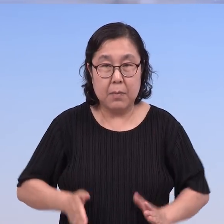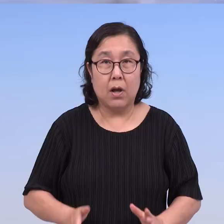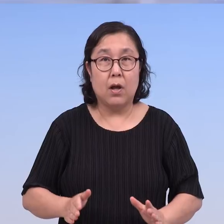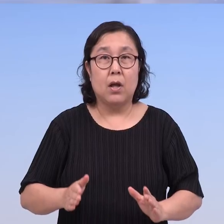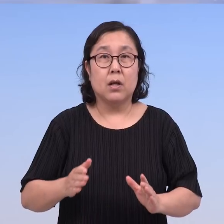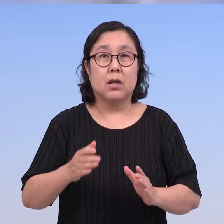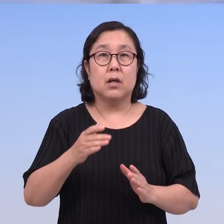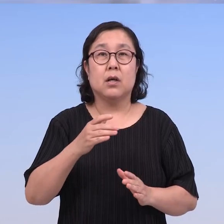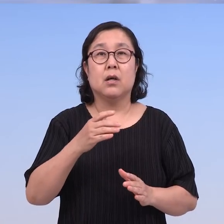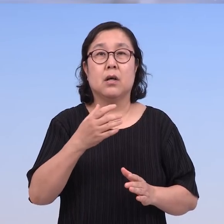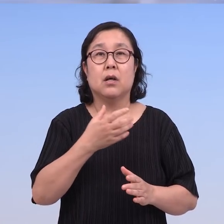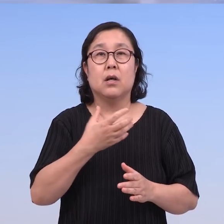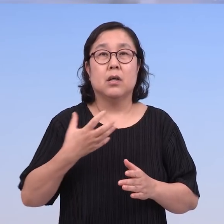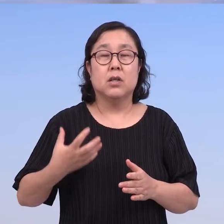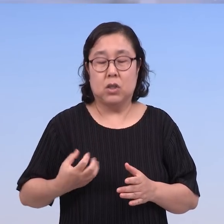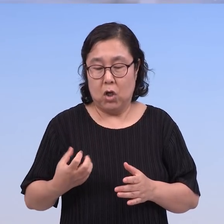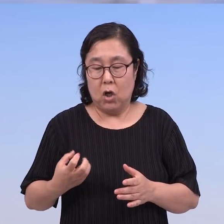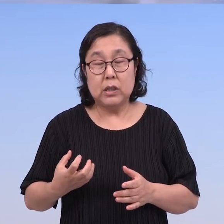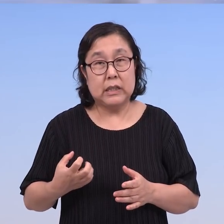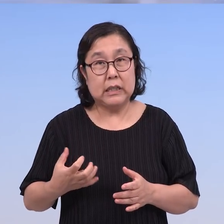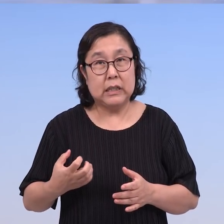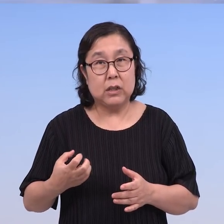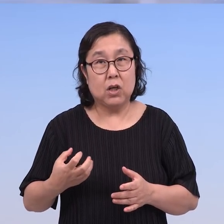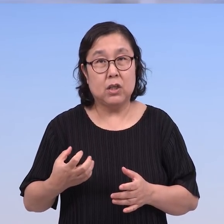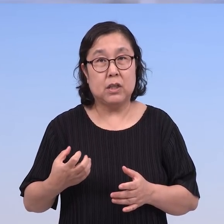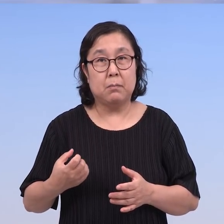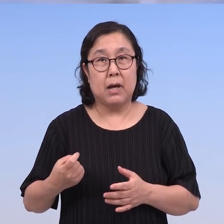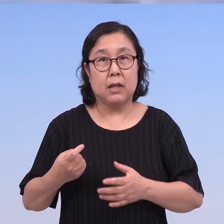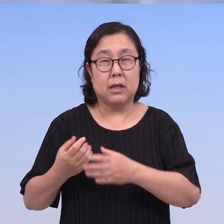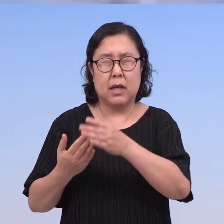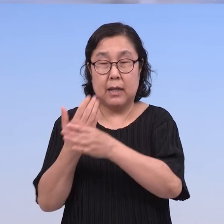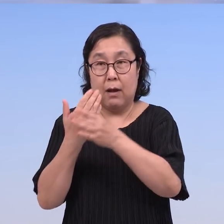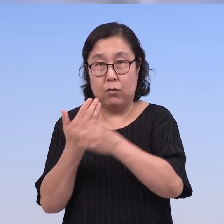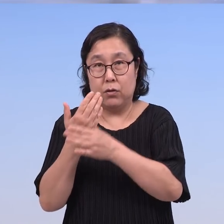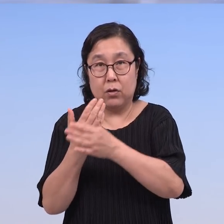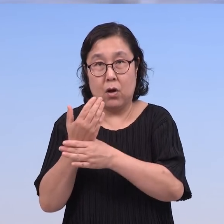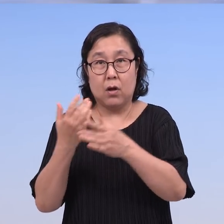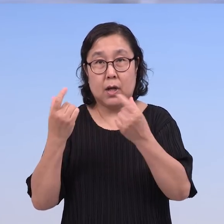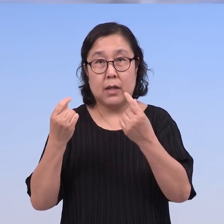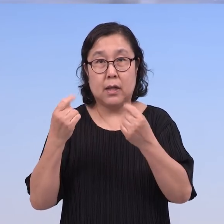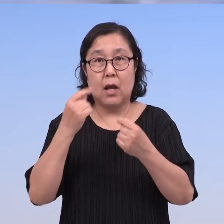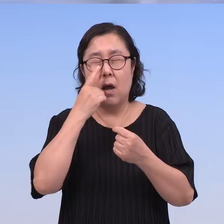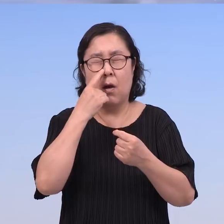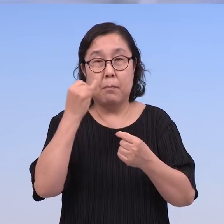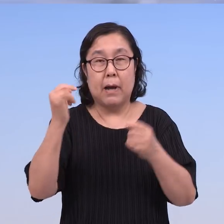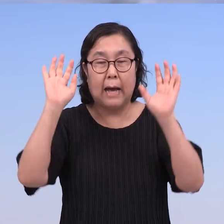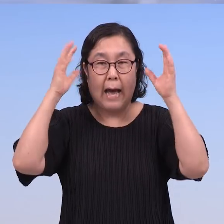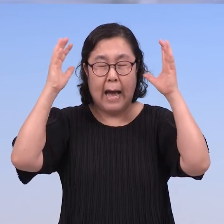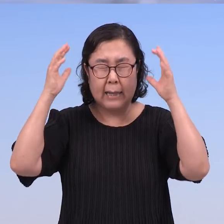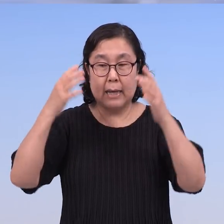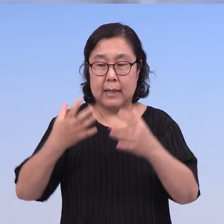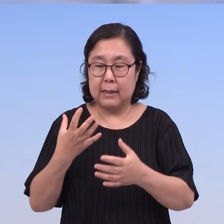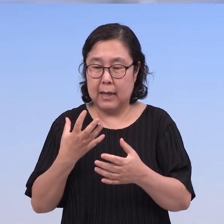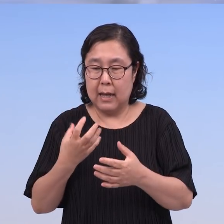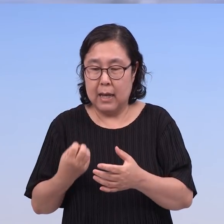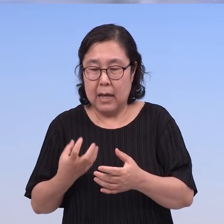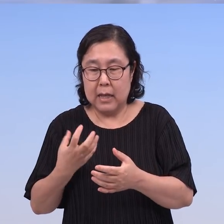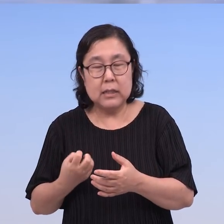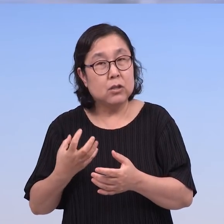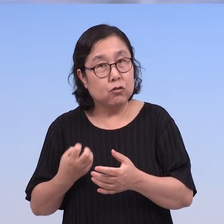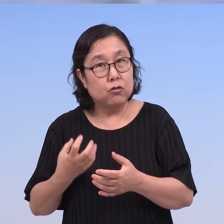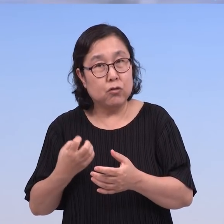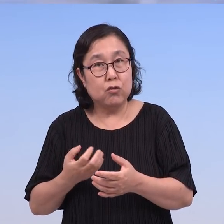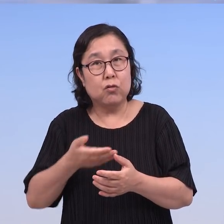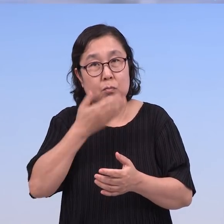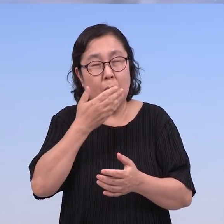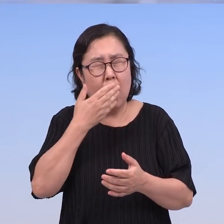아기를 낳고 나면은 막 젖이 이제 막 돌잖아요. 그러면 그 엄마의 그 모성애가 뭐예요? 이걸